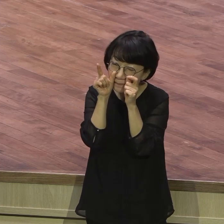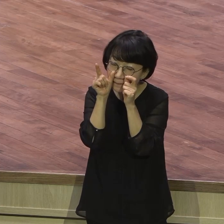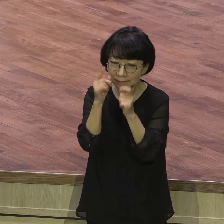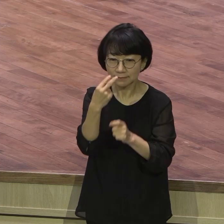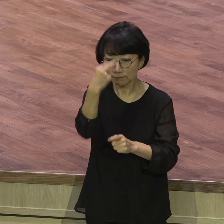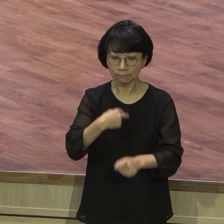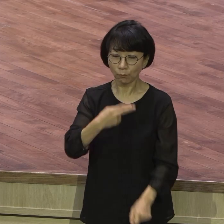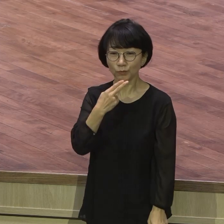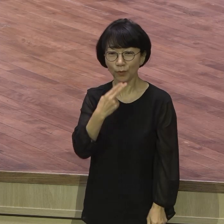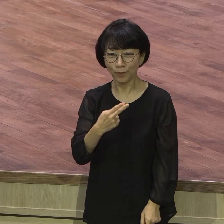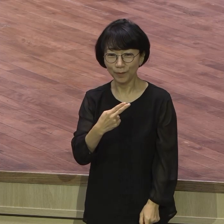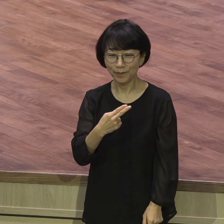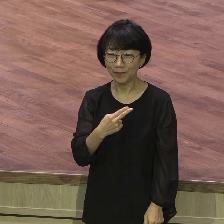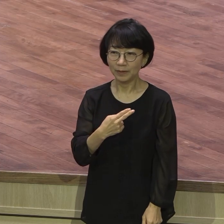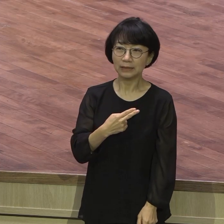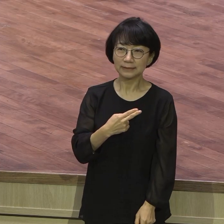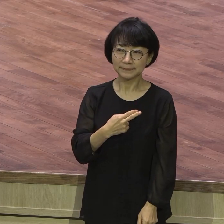안되더라고